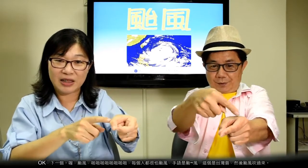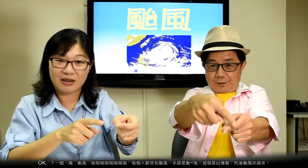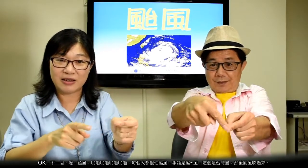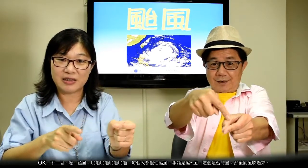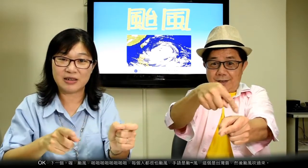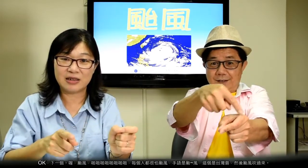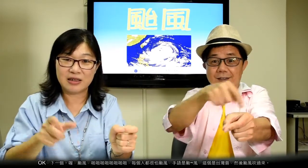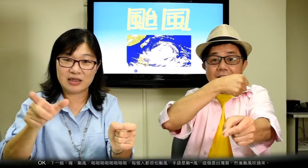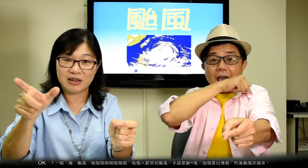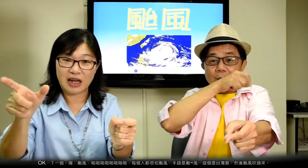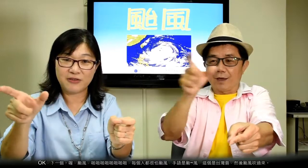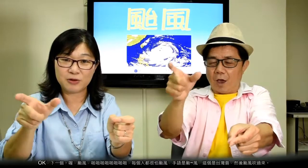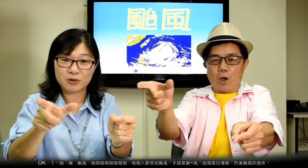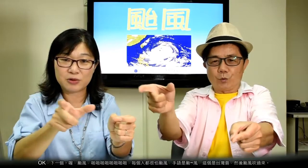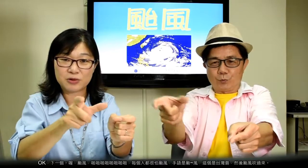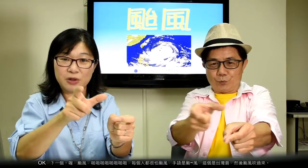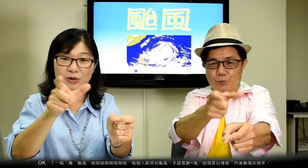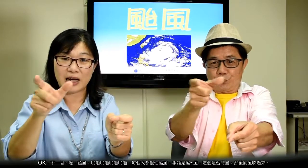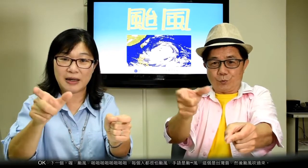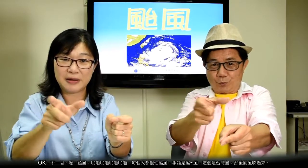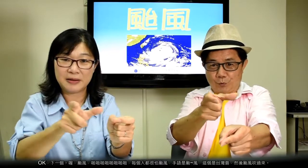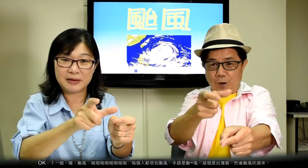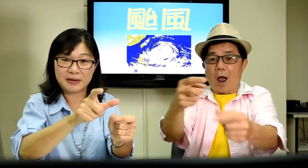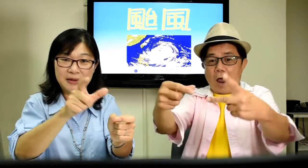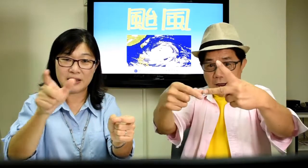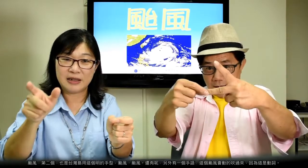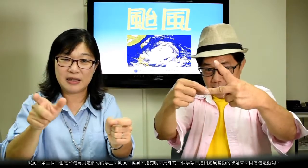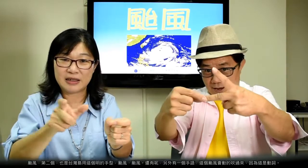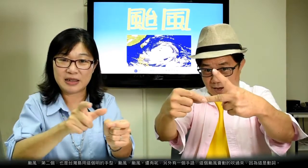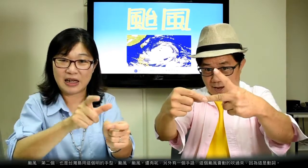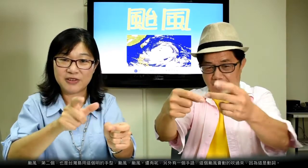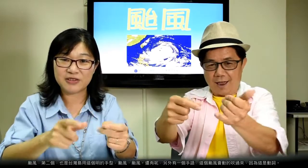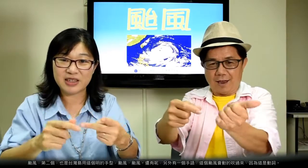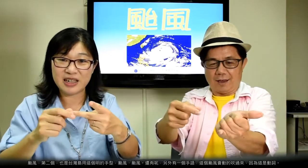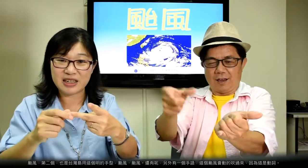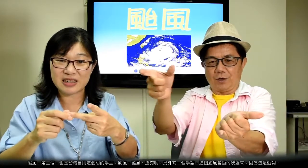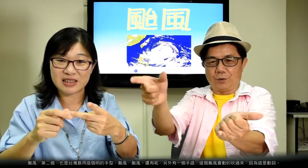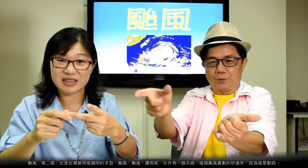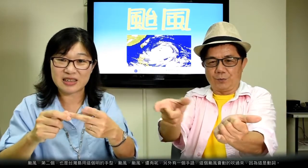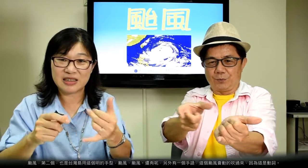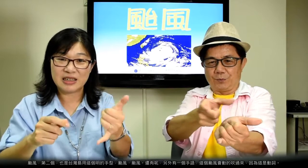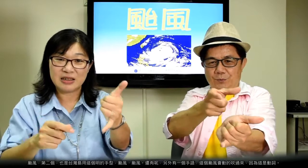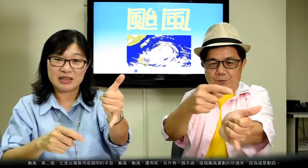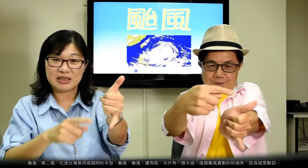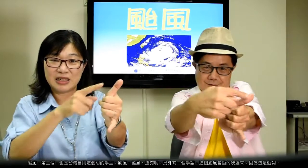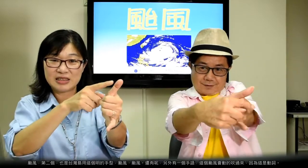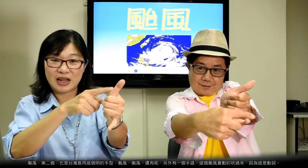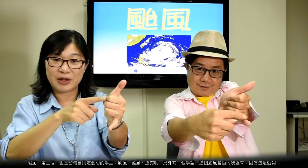岛，然后台风吹过来，台风第二个。也是台湾